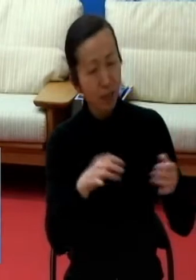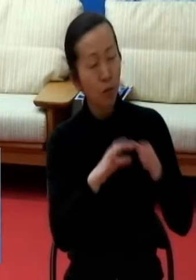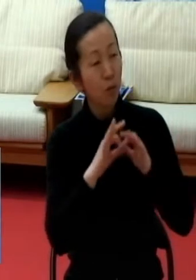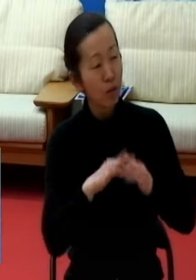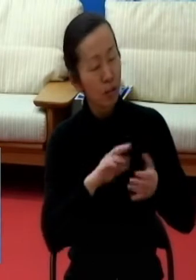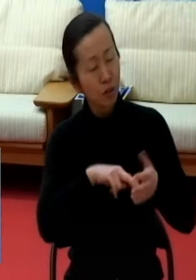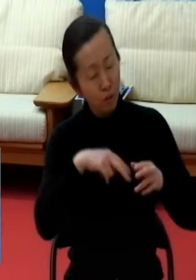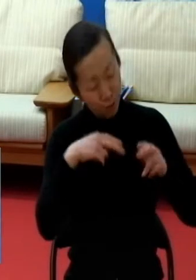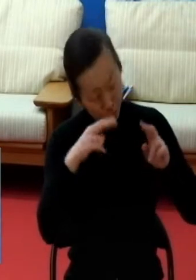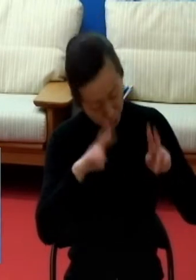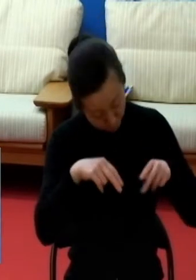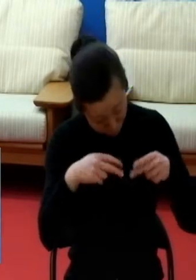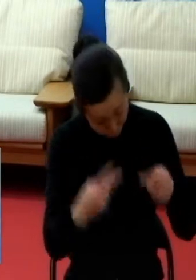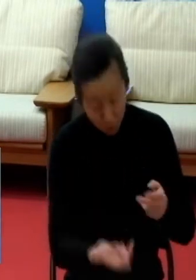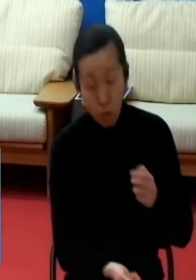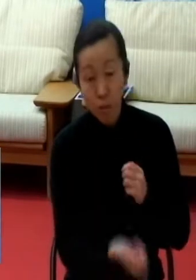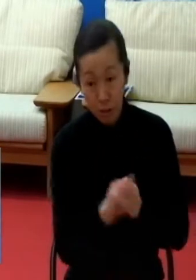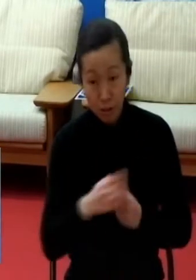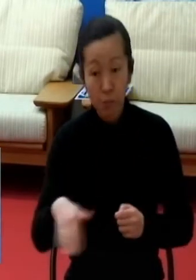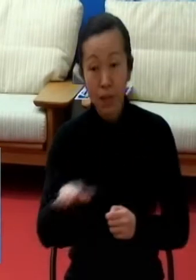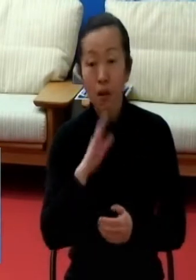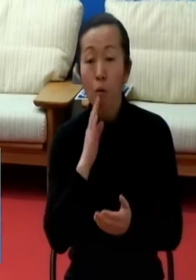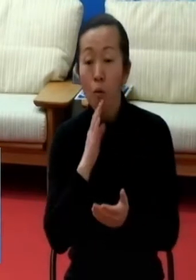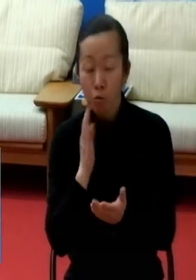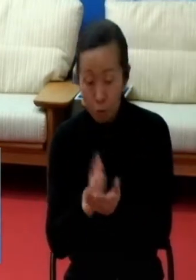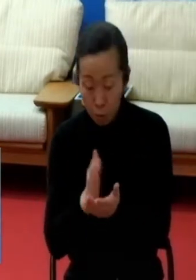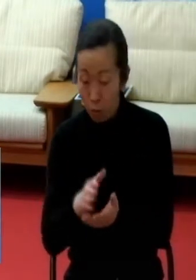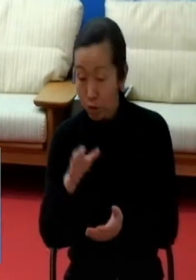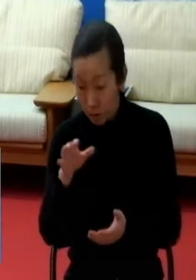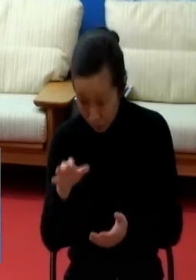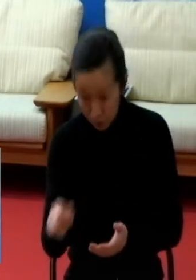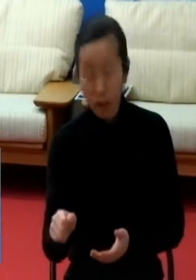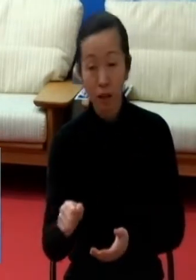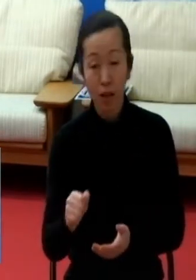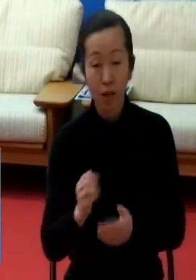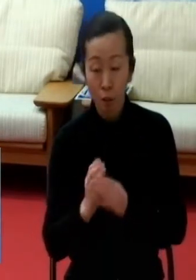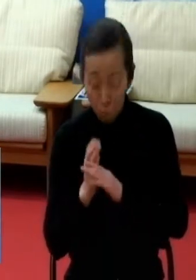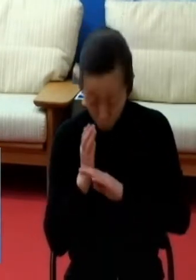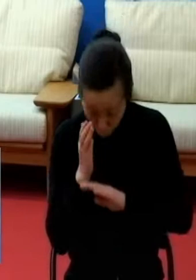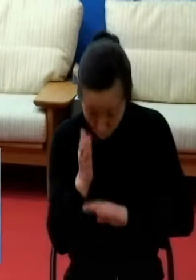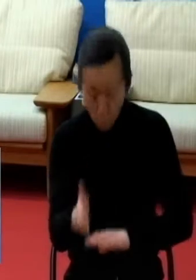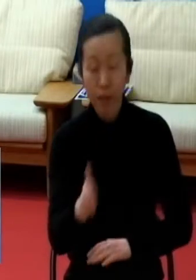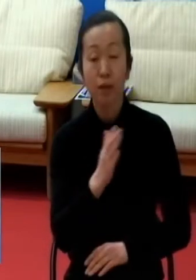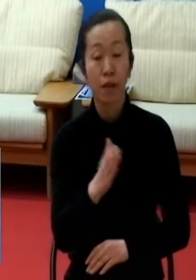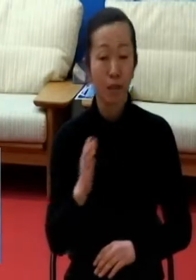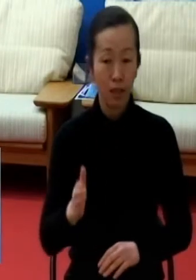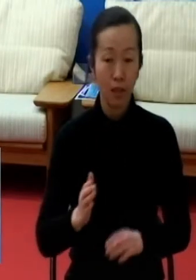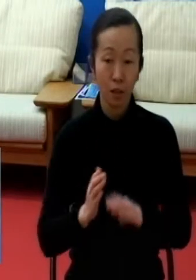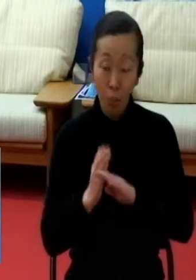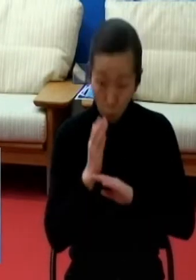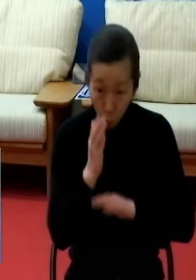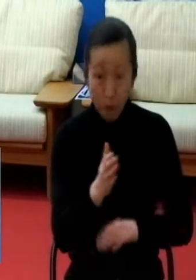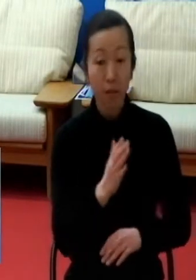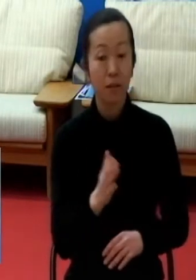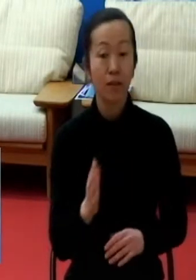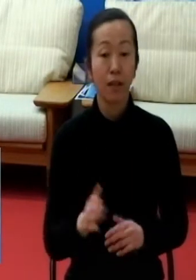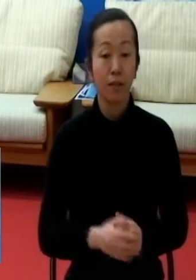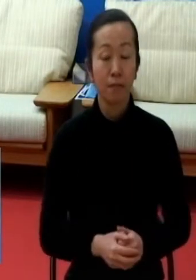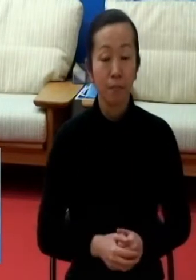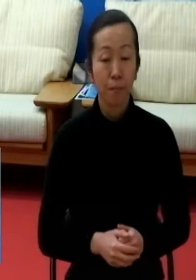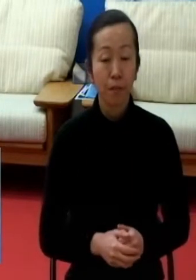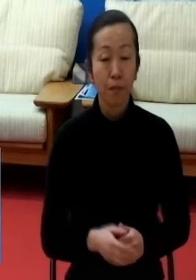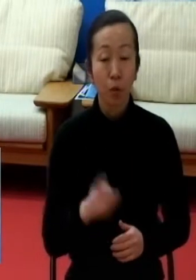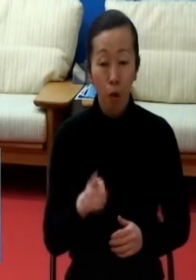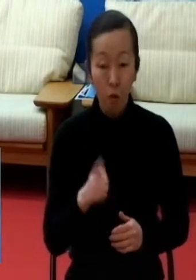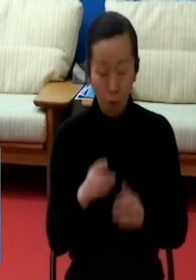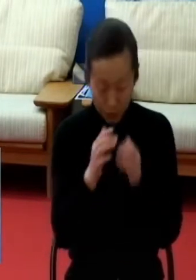여러분은 본론을 잡고 皆さんは本能を掴んで 넘어가야 되는 거예요. 乗り越えることです。 그것을 막 기도할 때 행복해야 돼요.